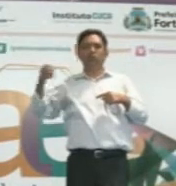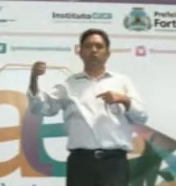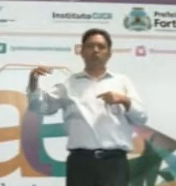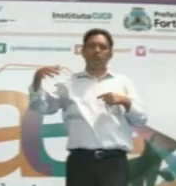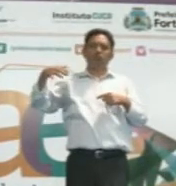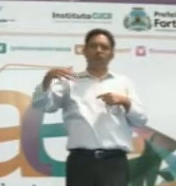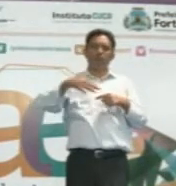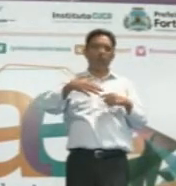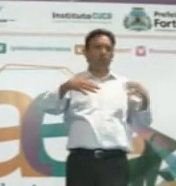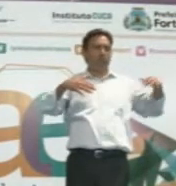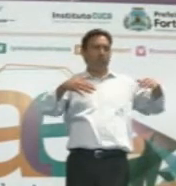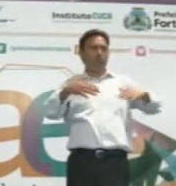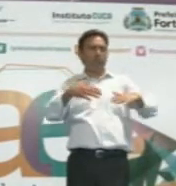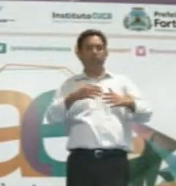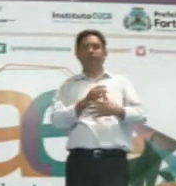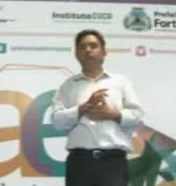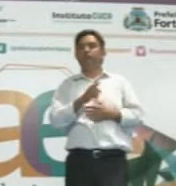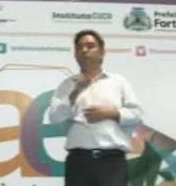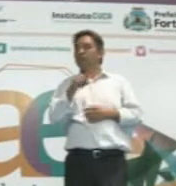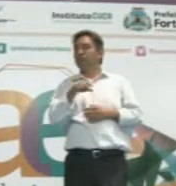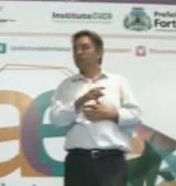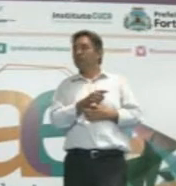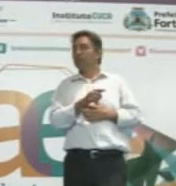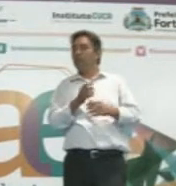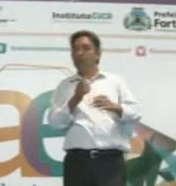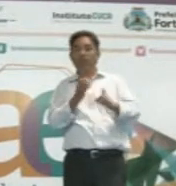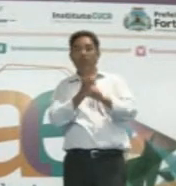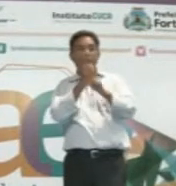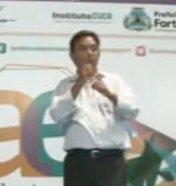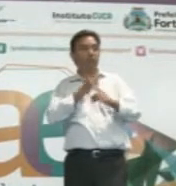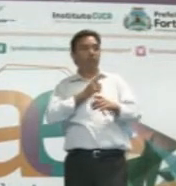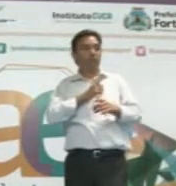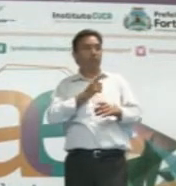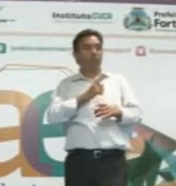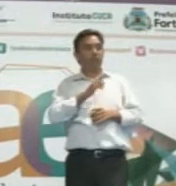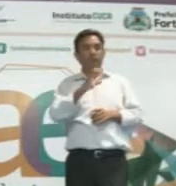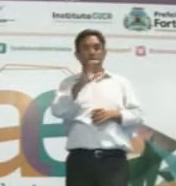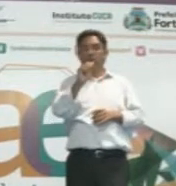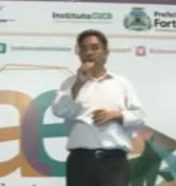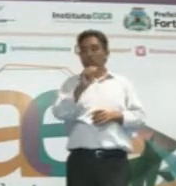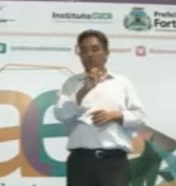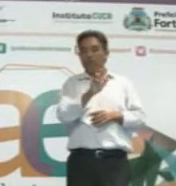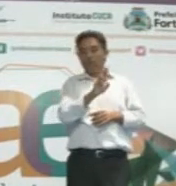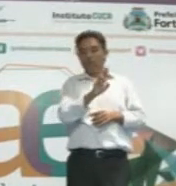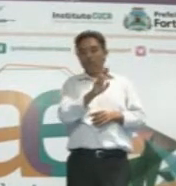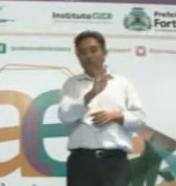de lavouras adubadas revelou as concentrações dos elementos carbono